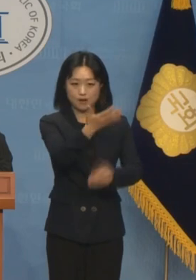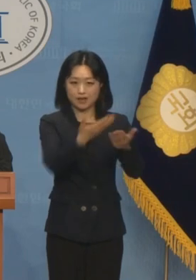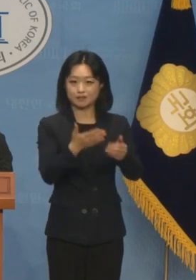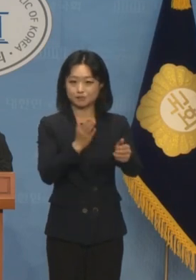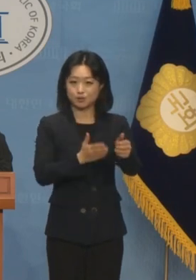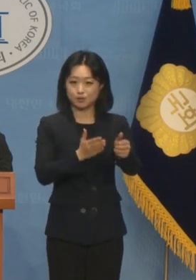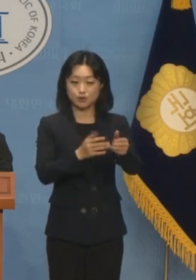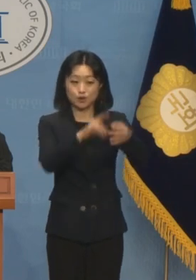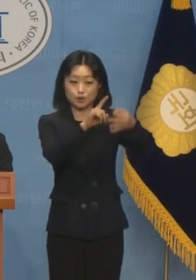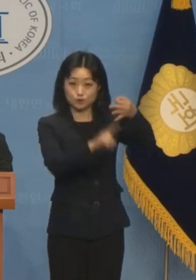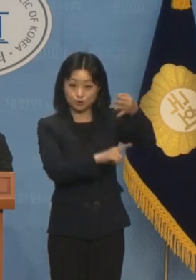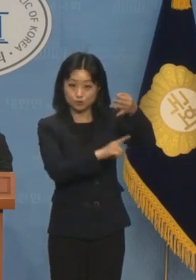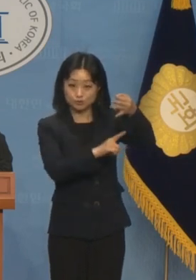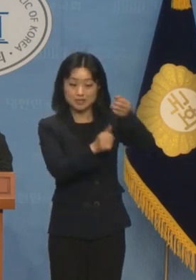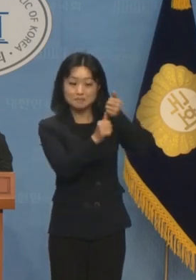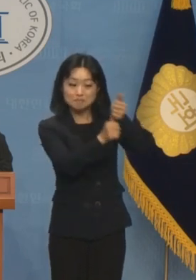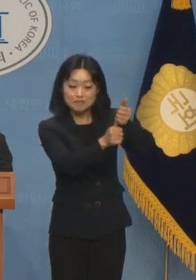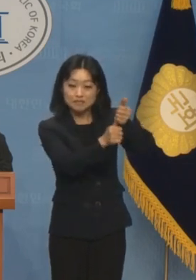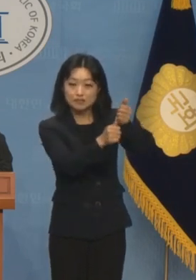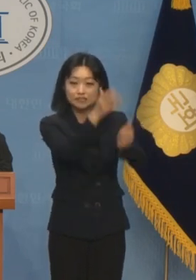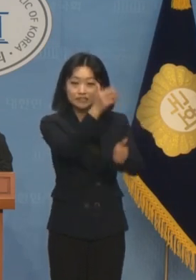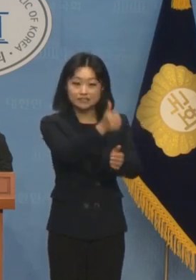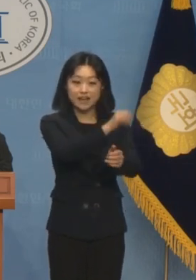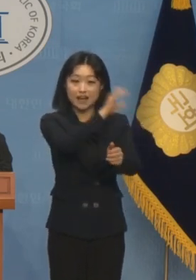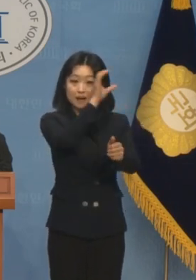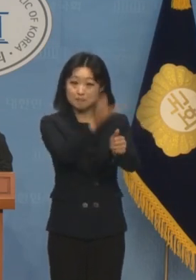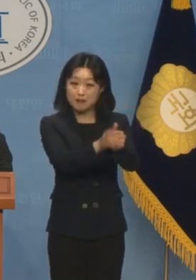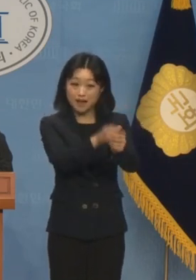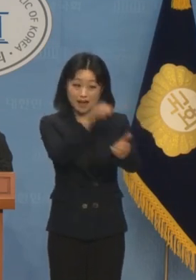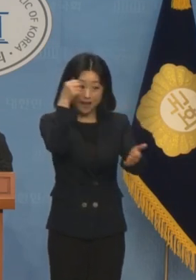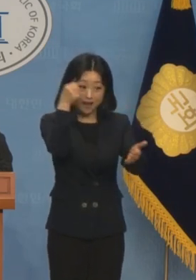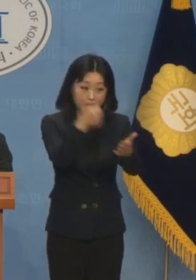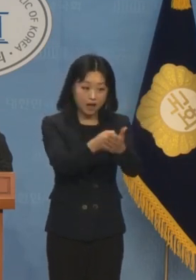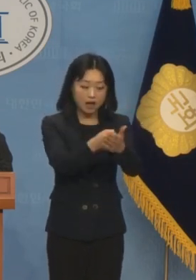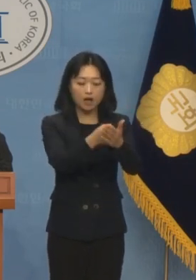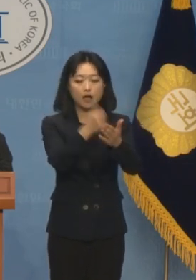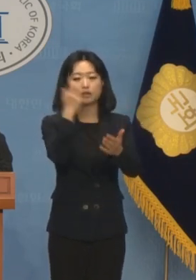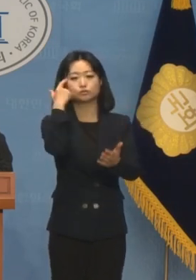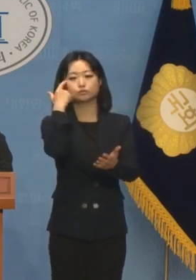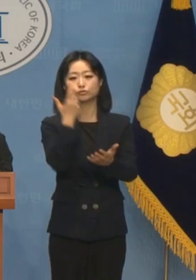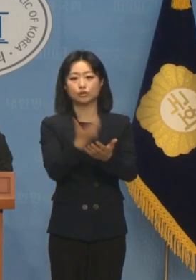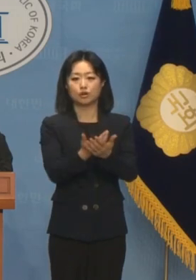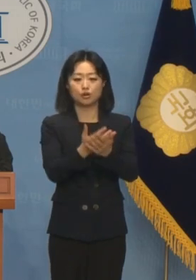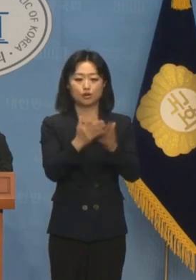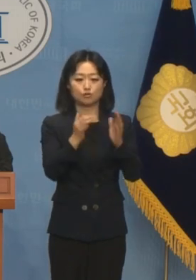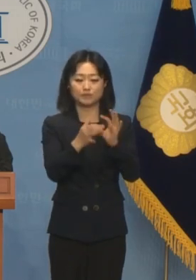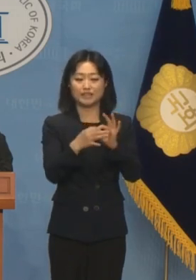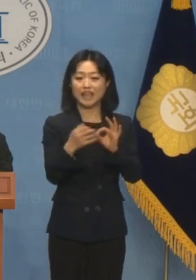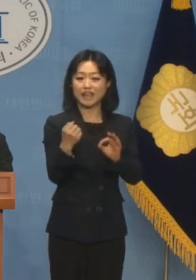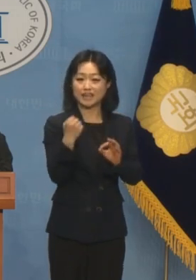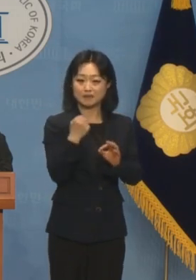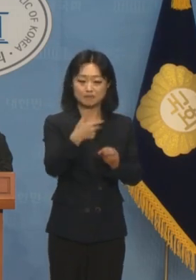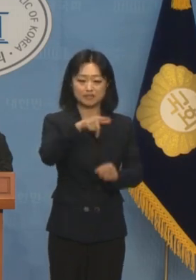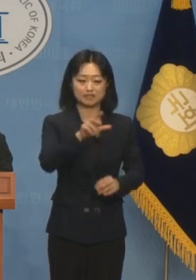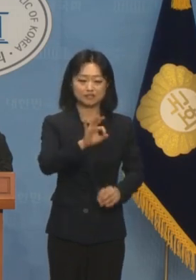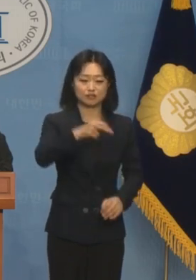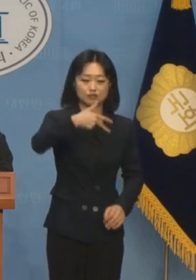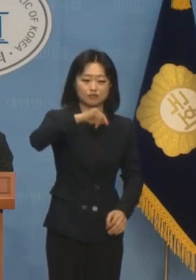임기에 함께할 비서실장이 정해졌습니다. 국민의힘 5선 정진석